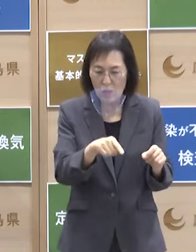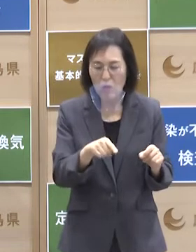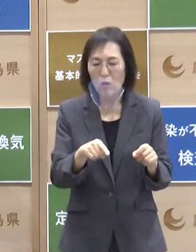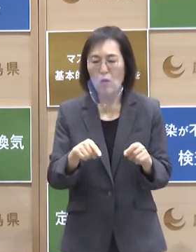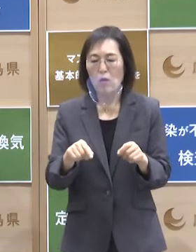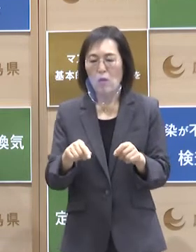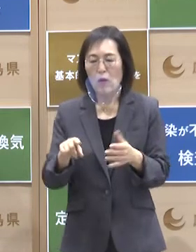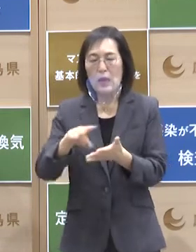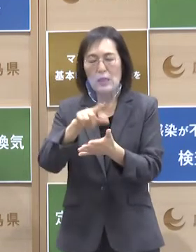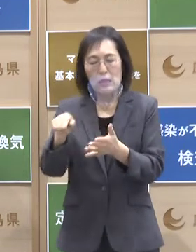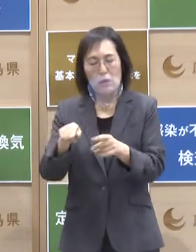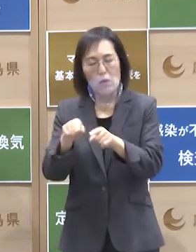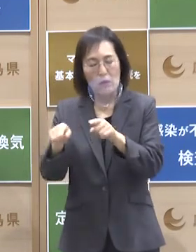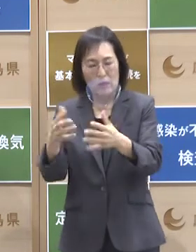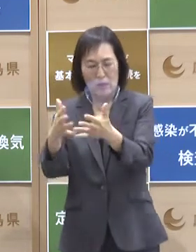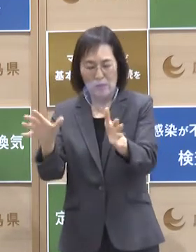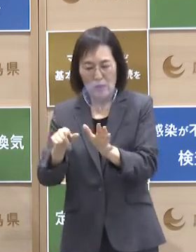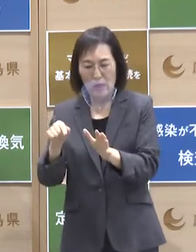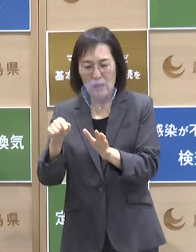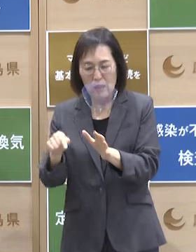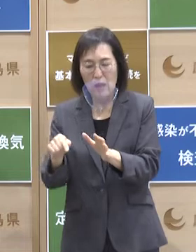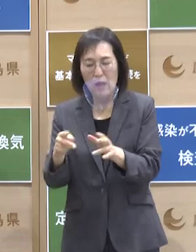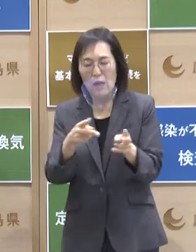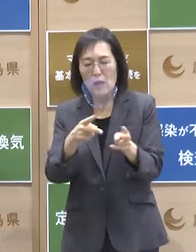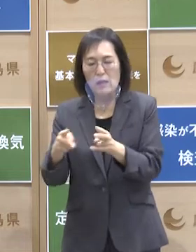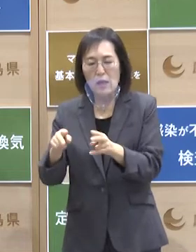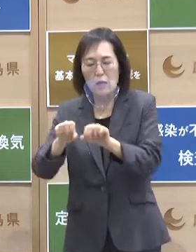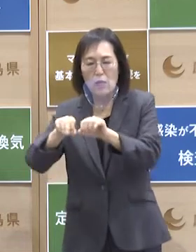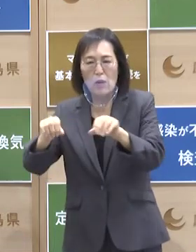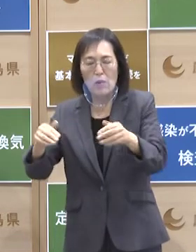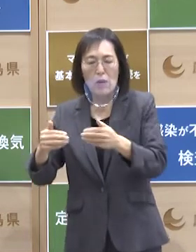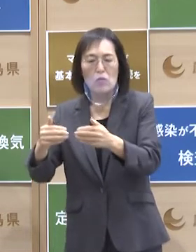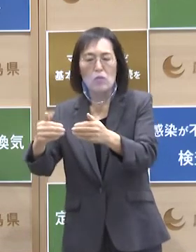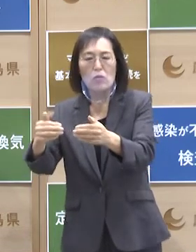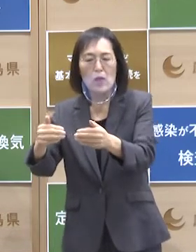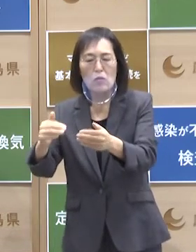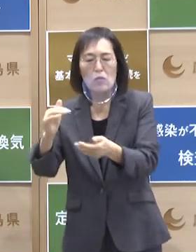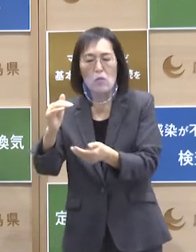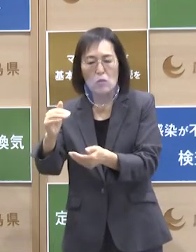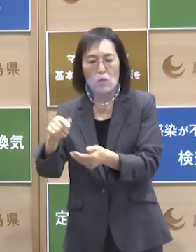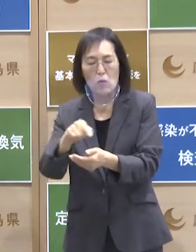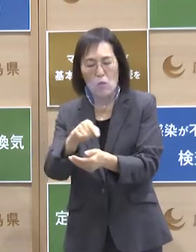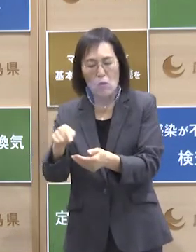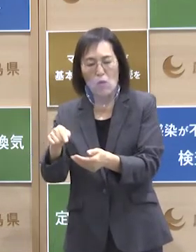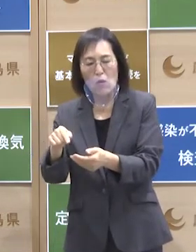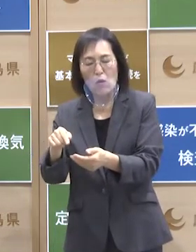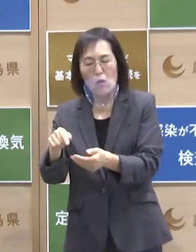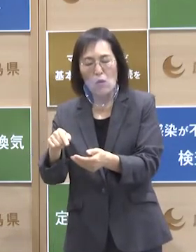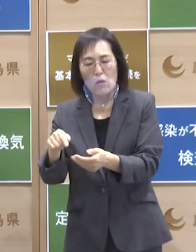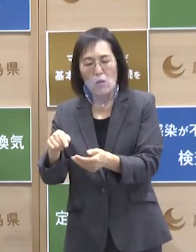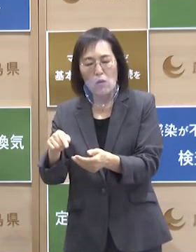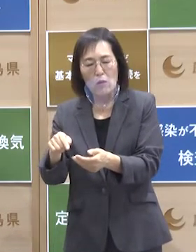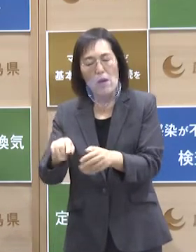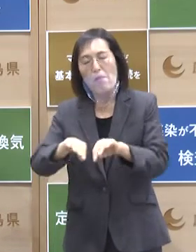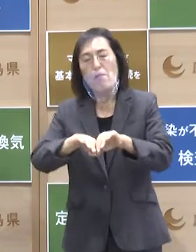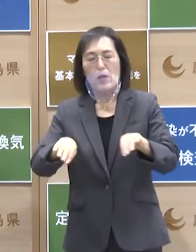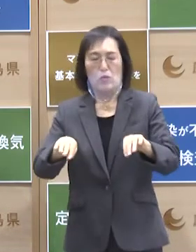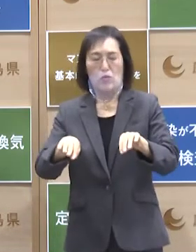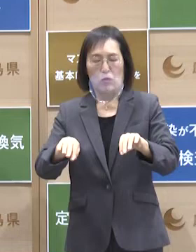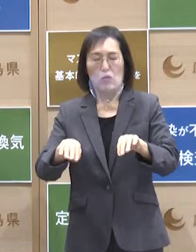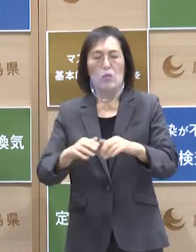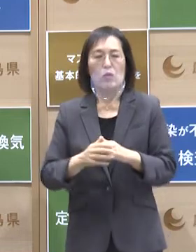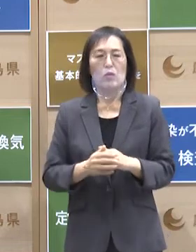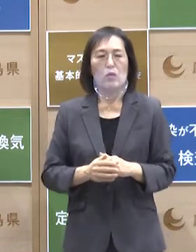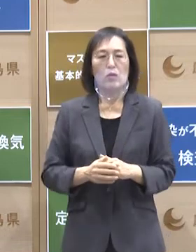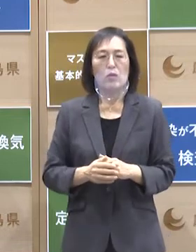はこれ全ての都道府県が 100% にならない限り平均以下のところが必ず出てくるんですよ。まあ、単